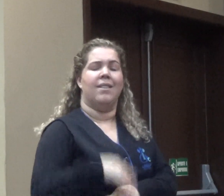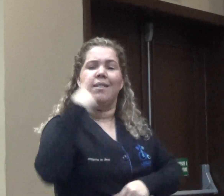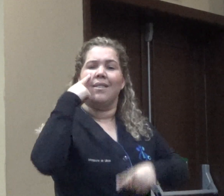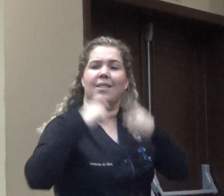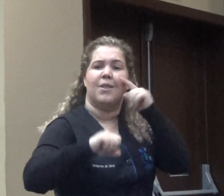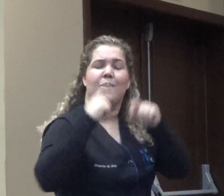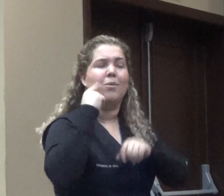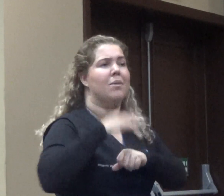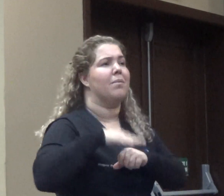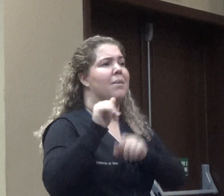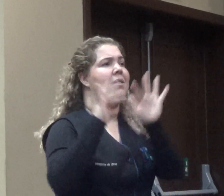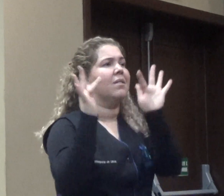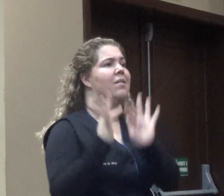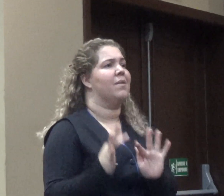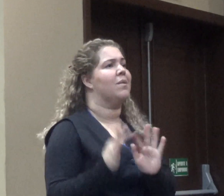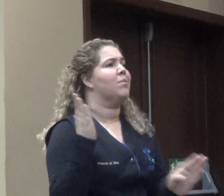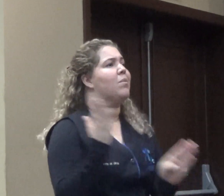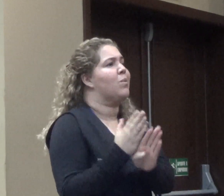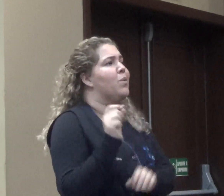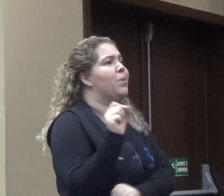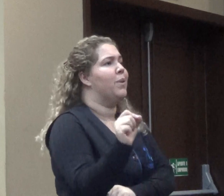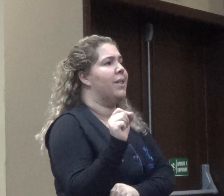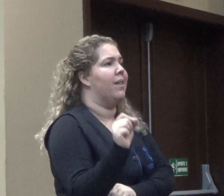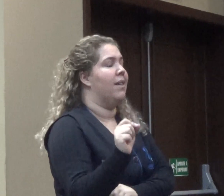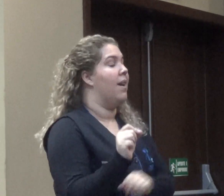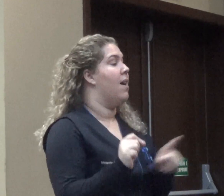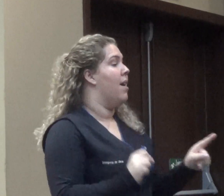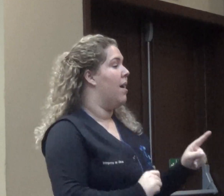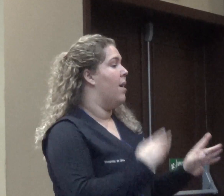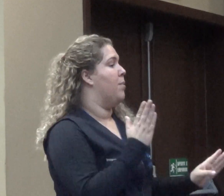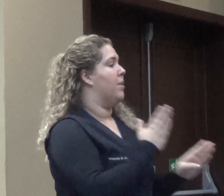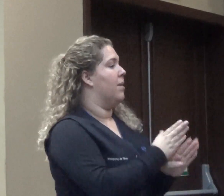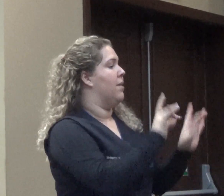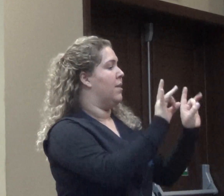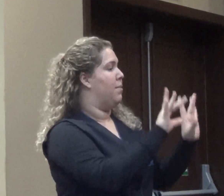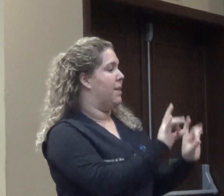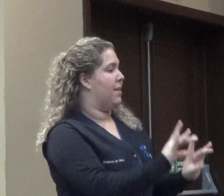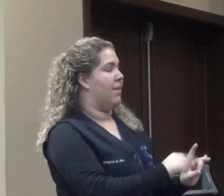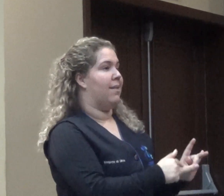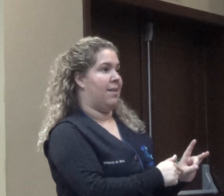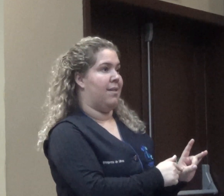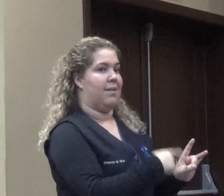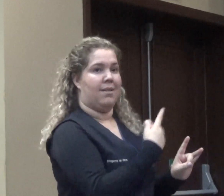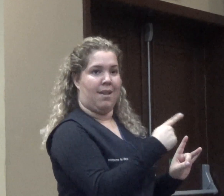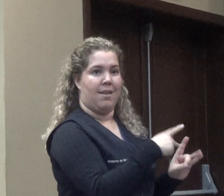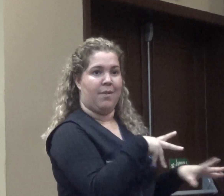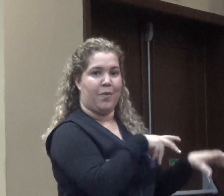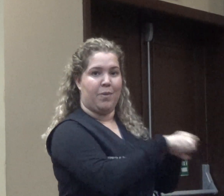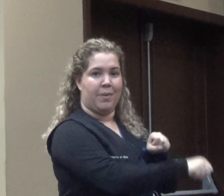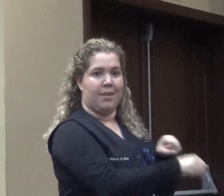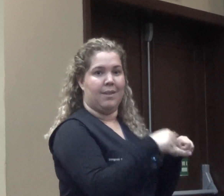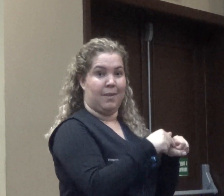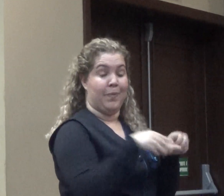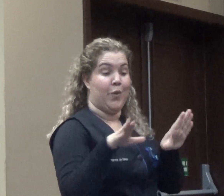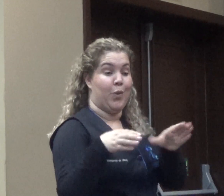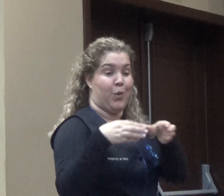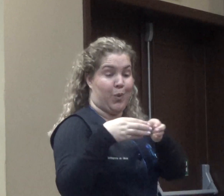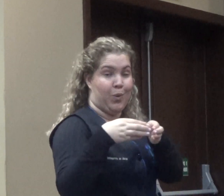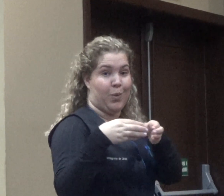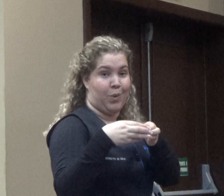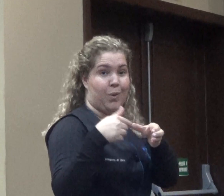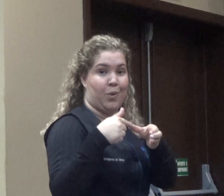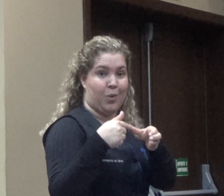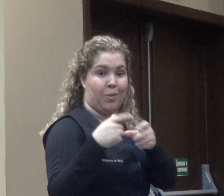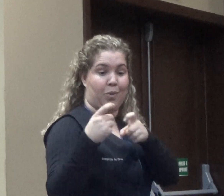eles foram mais felizes. Certamente não foi por causa da especialidade. Então, esse grupo dos médicos mais felizes eram pessoas com